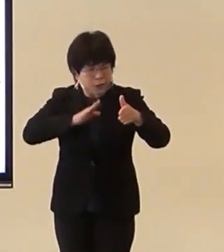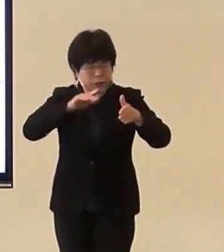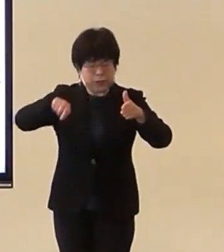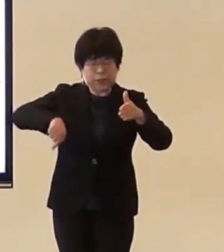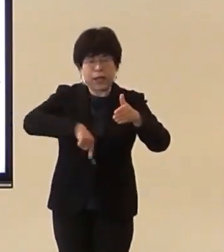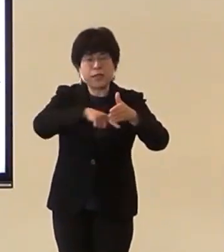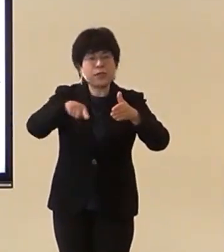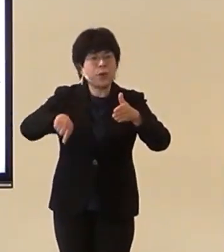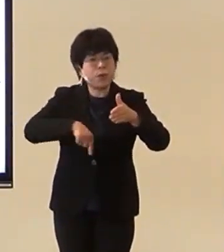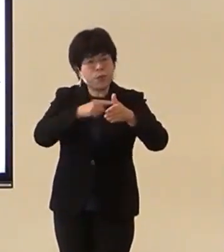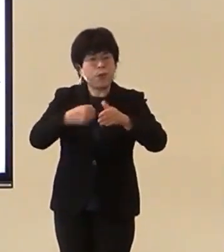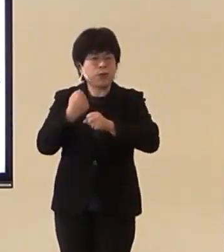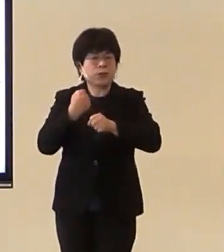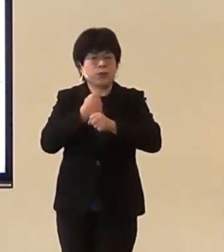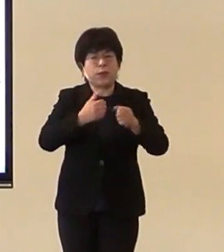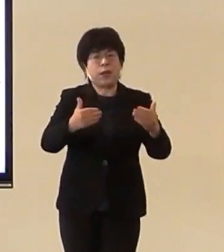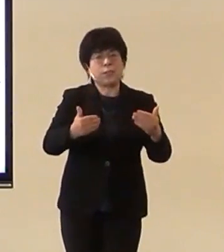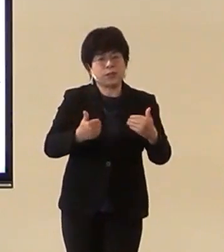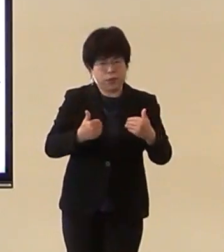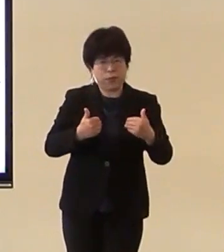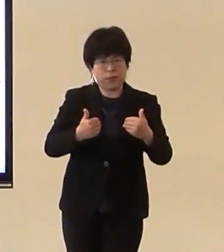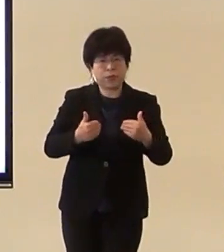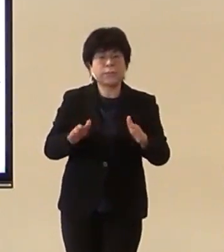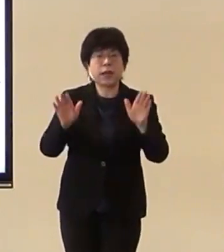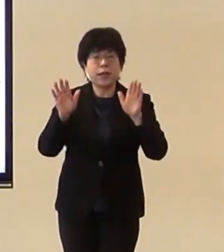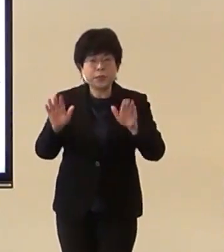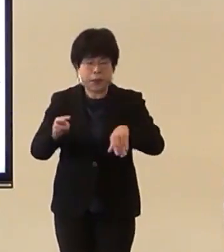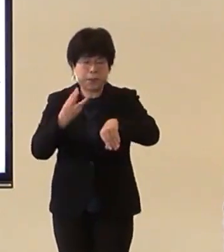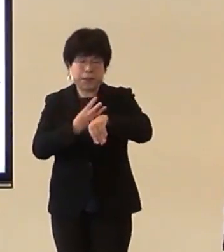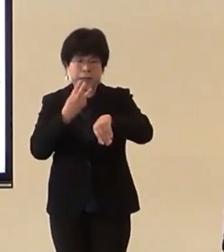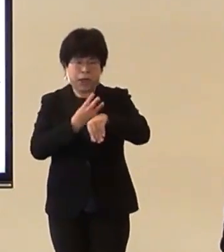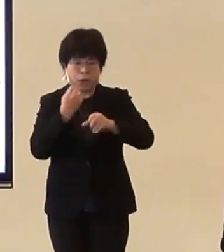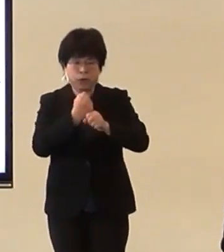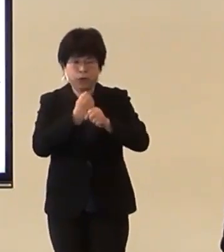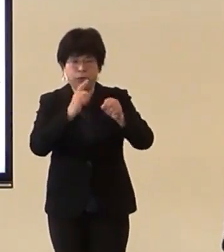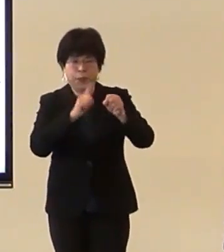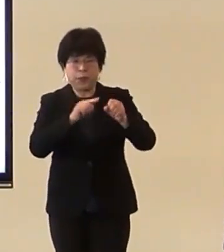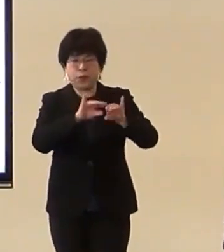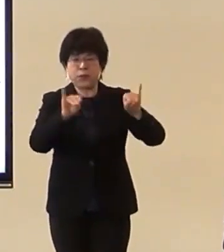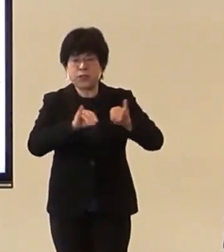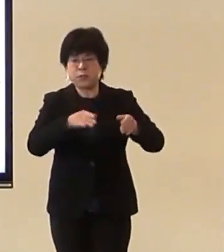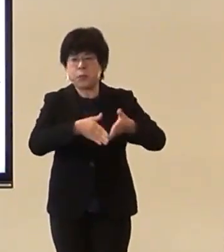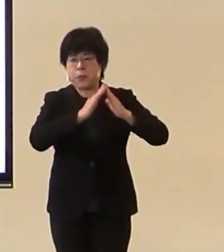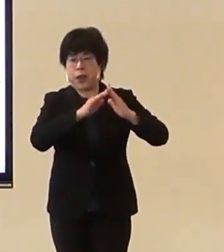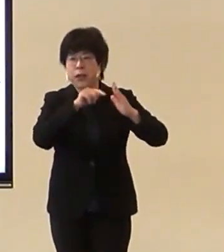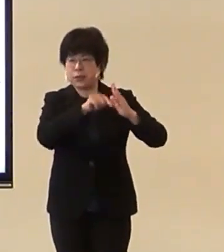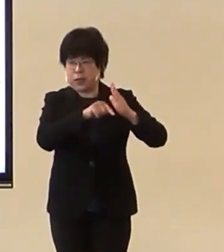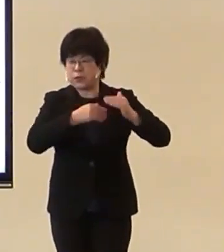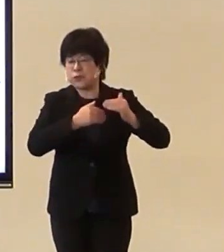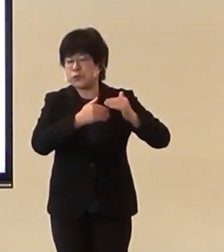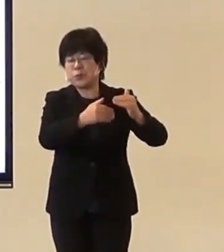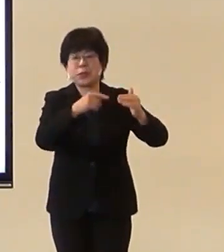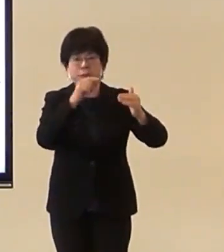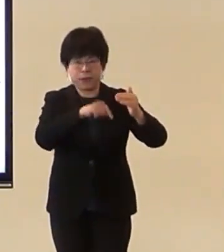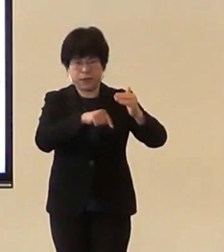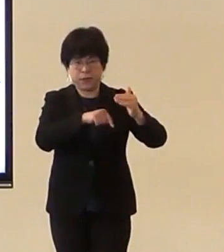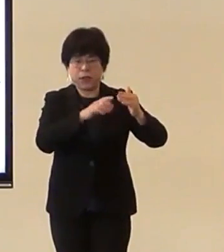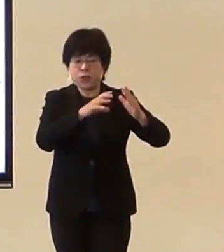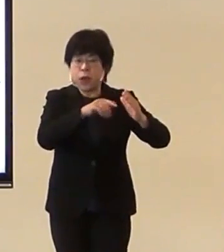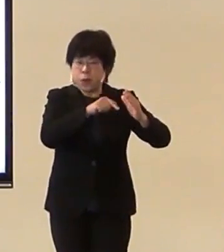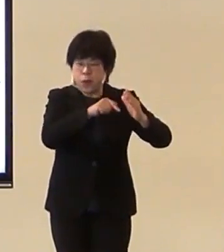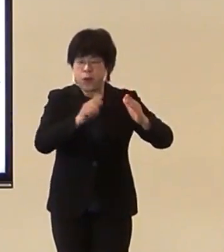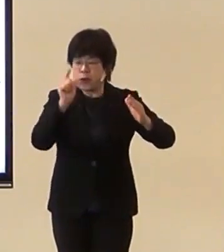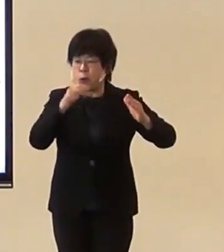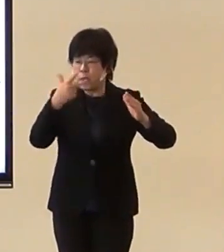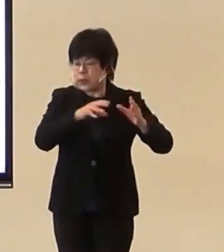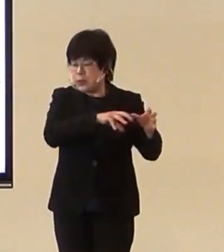私ども全体の中ではマニュアル作成チームもできたりしながら動いております。そしてそれをさらにですね、甲府市に持ち込んだ時に